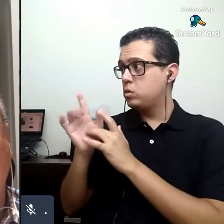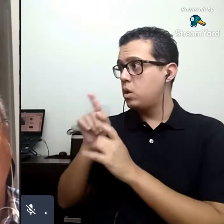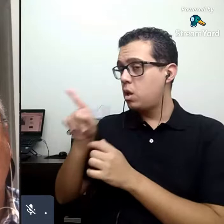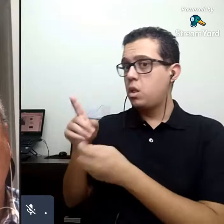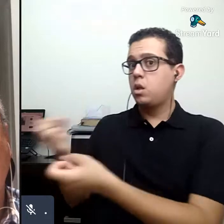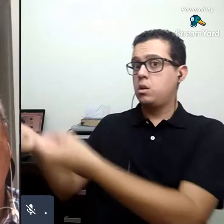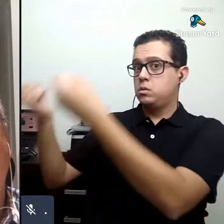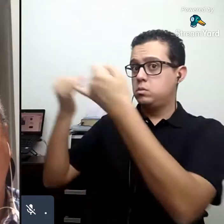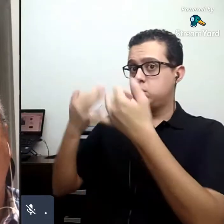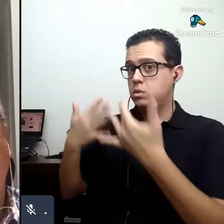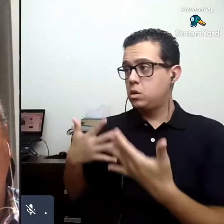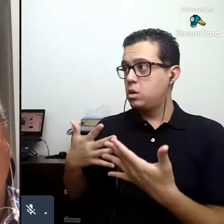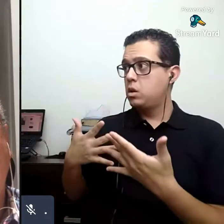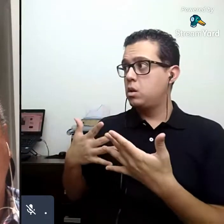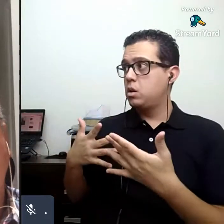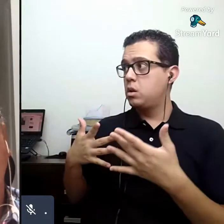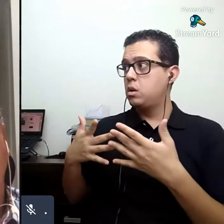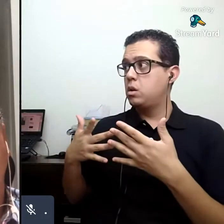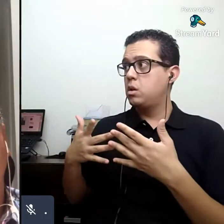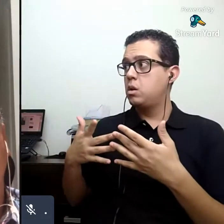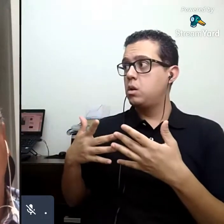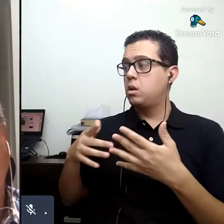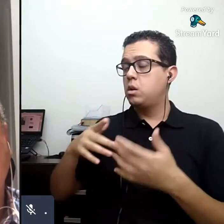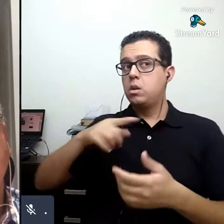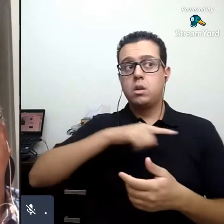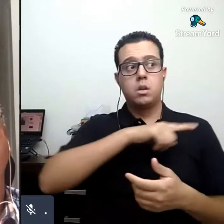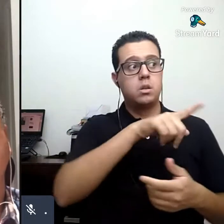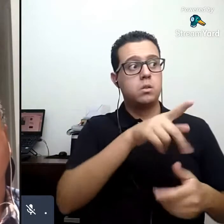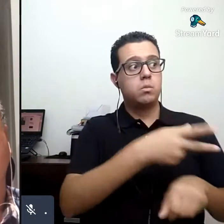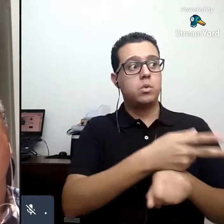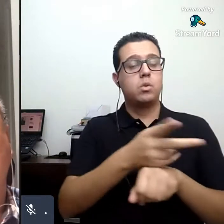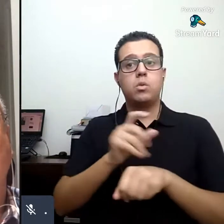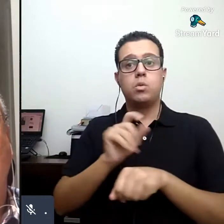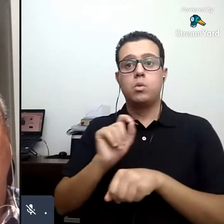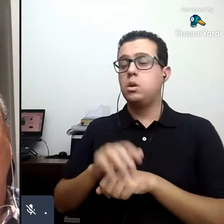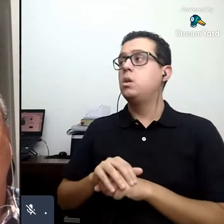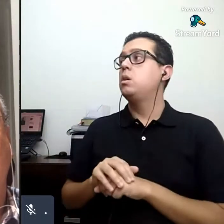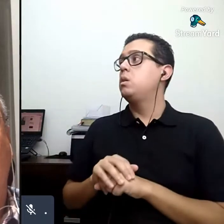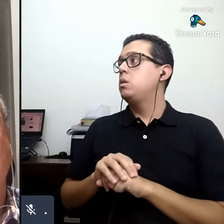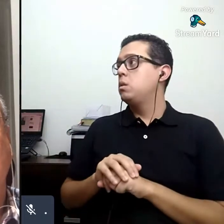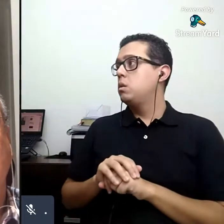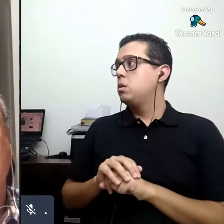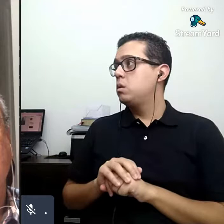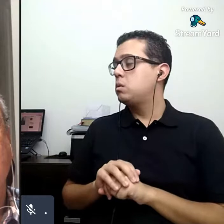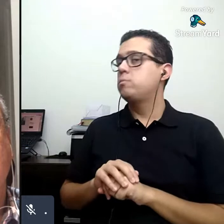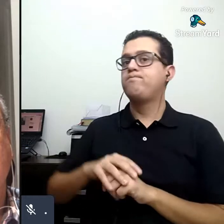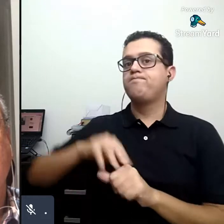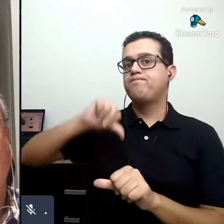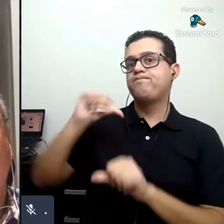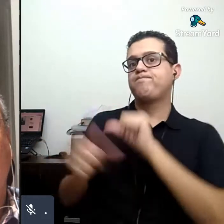estão procurando, ele tem uma reversão na sua credulidade.